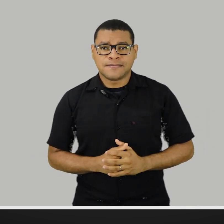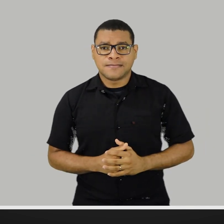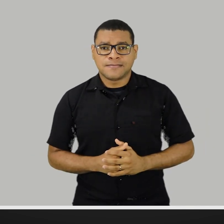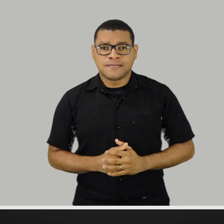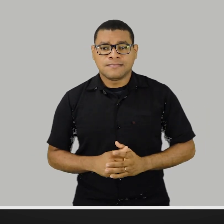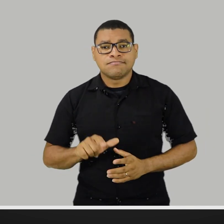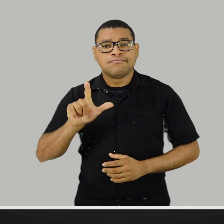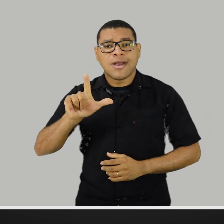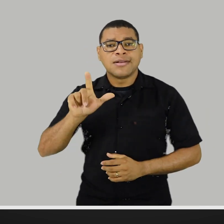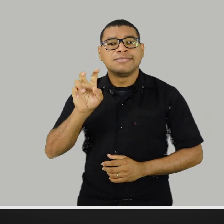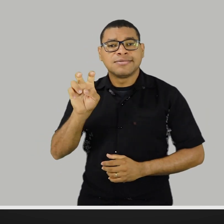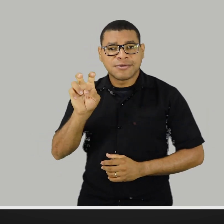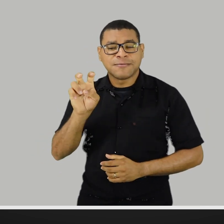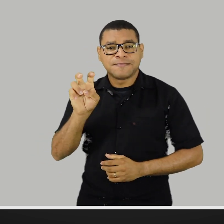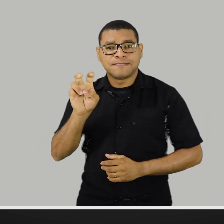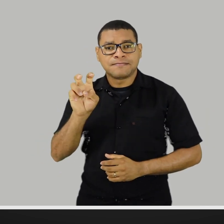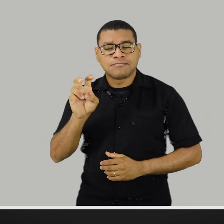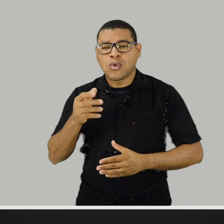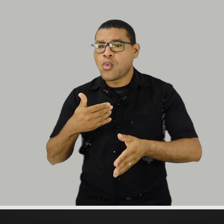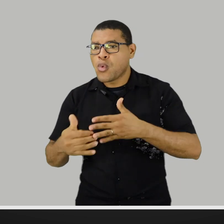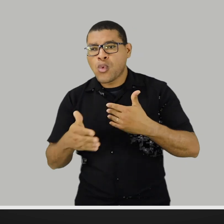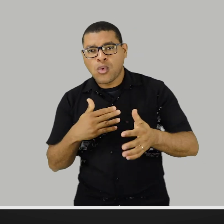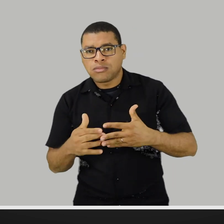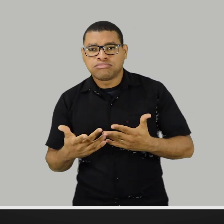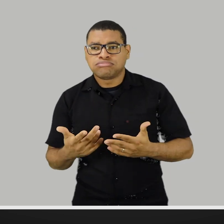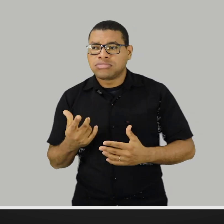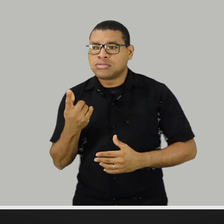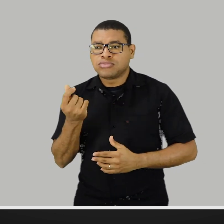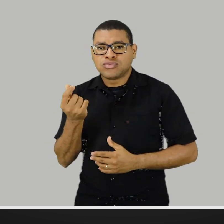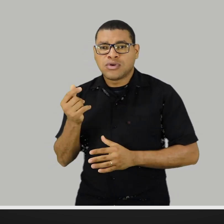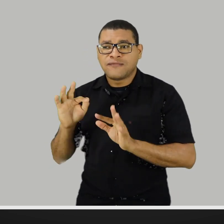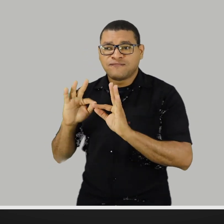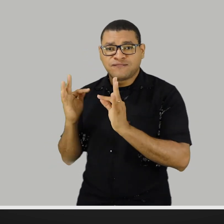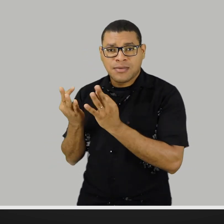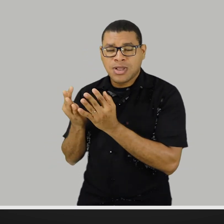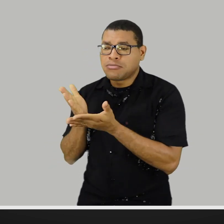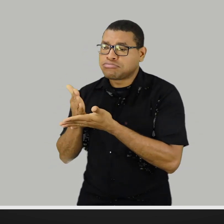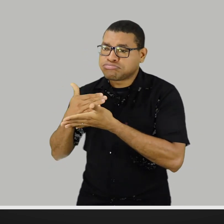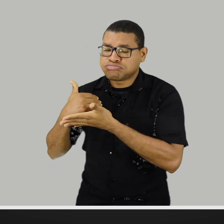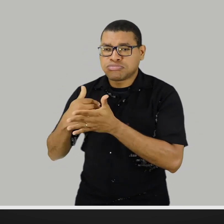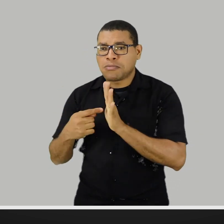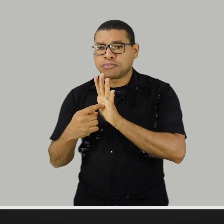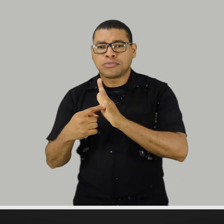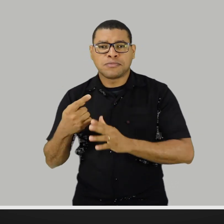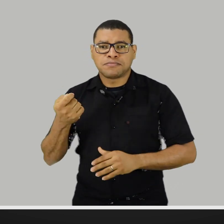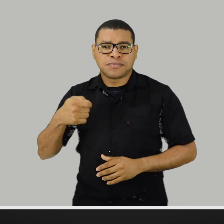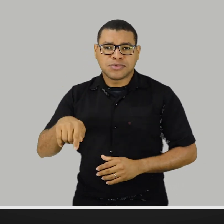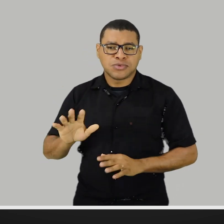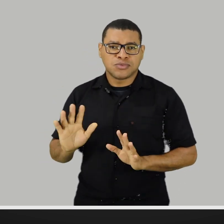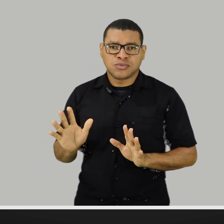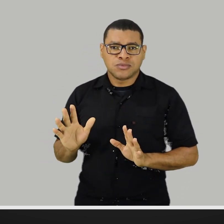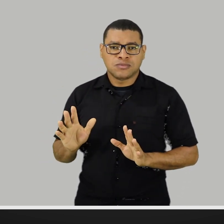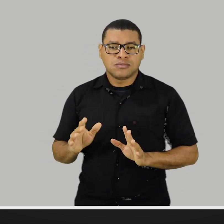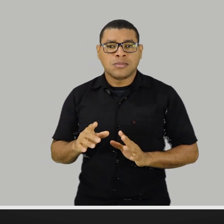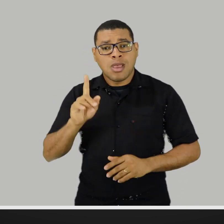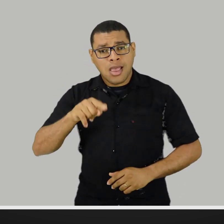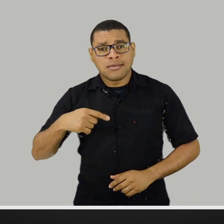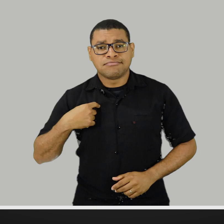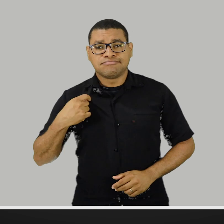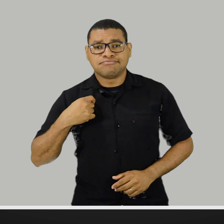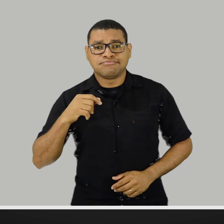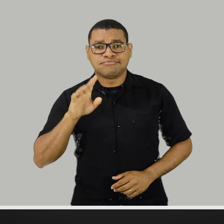12.3 L5 independente da renda familiar candidatos que não